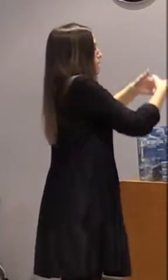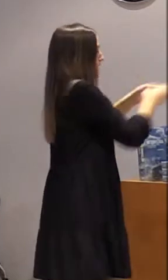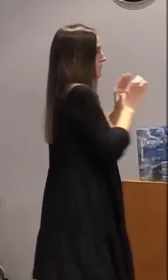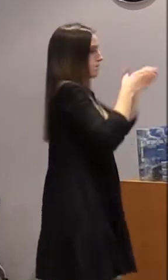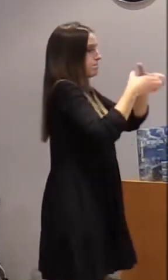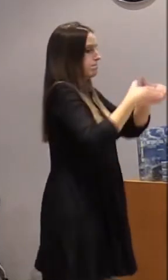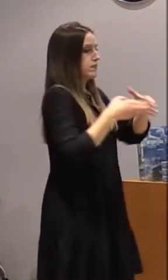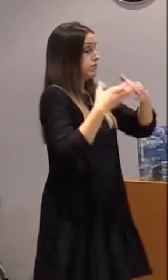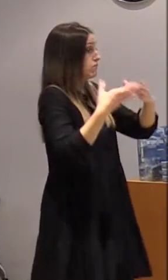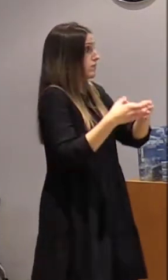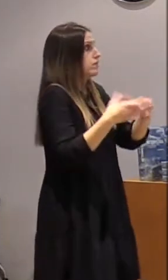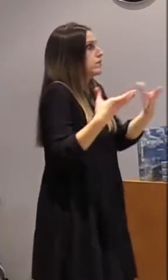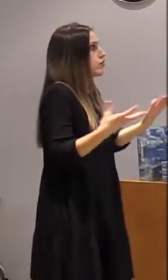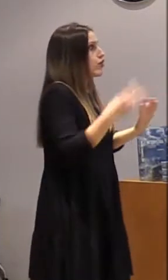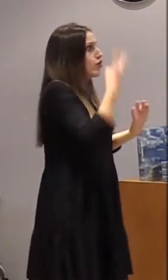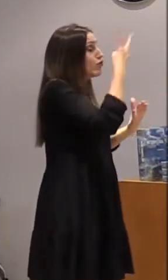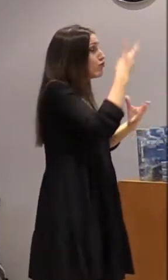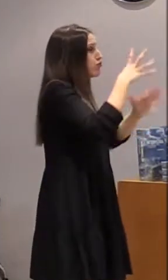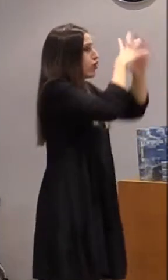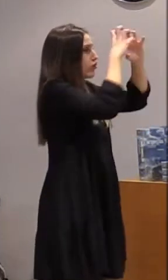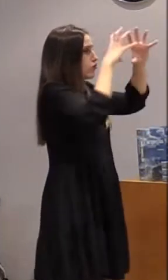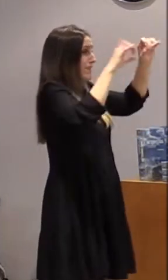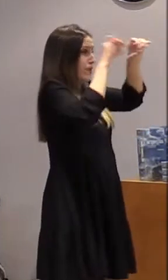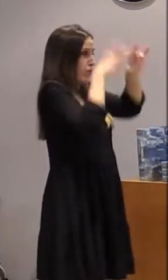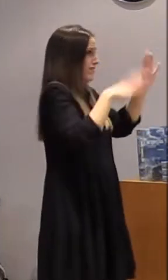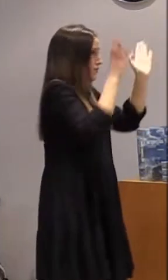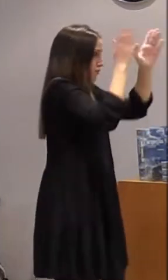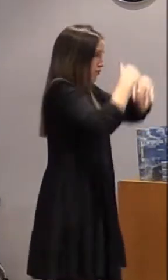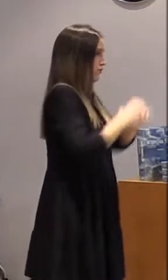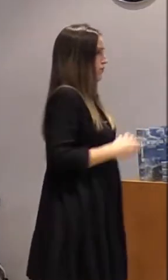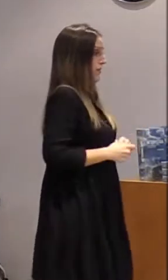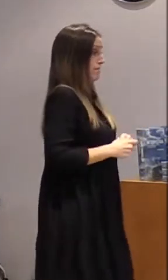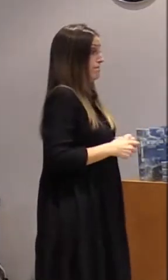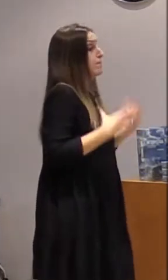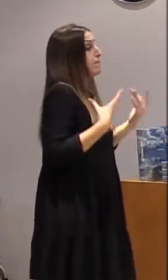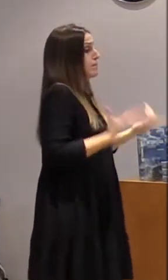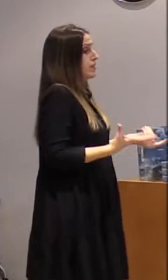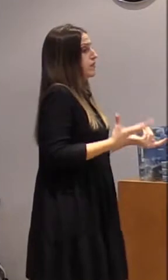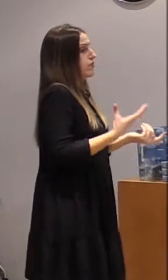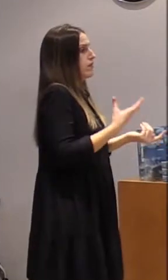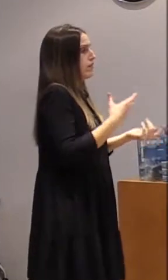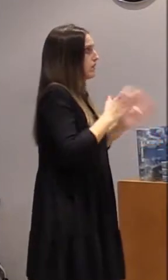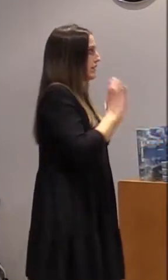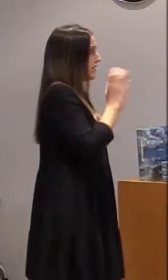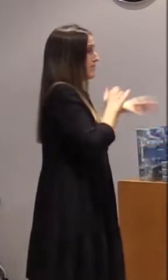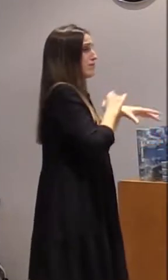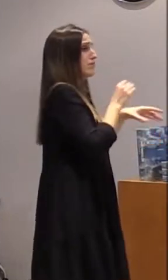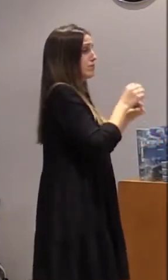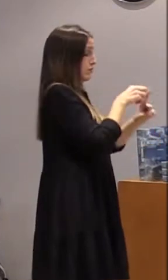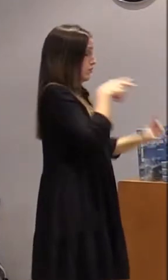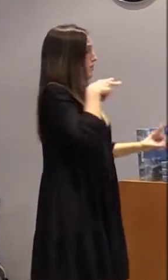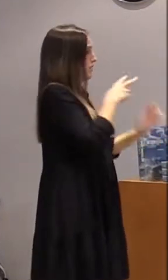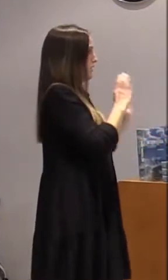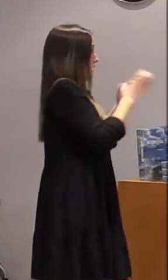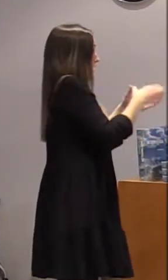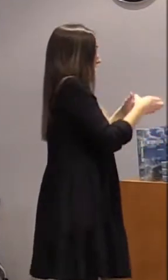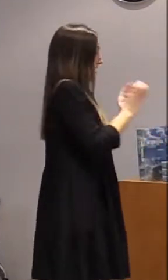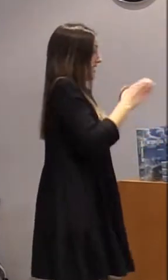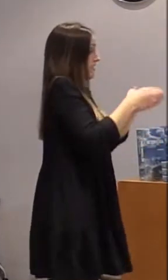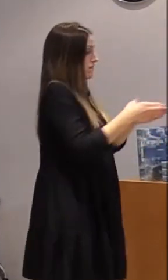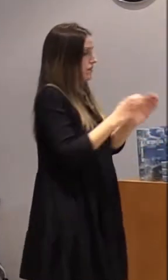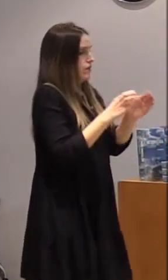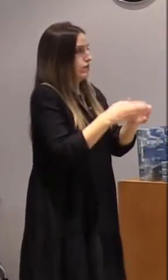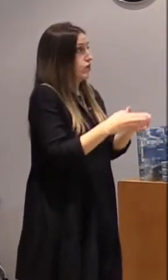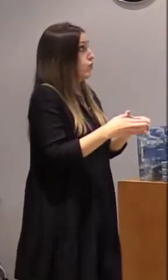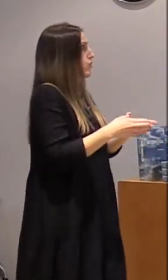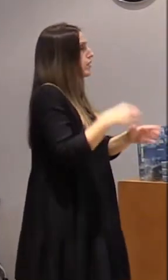nubes iguales. Entonces, meter mano a eso desde el punto de vista clasificatorio es complicado. Y pensar que hasta el